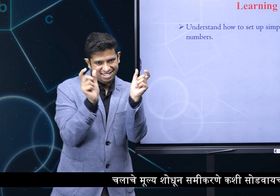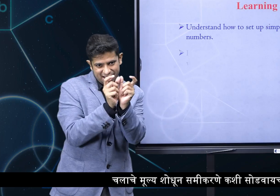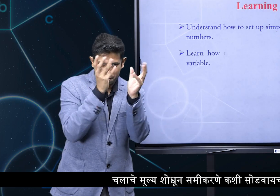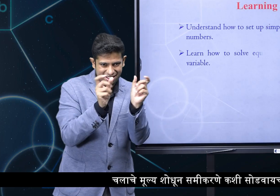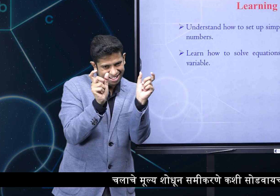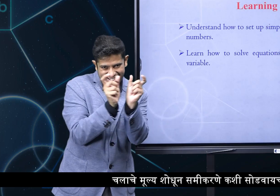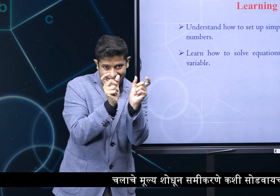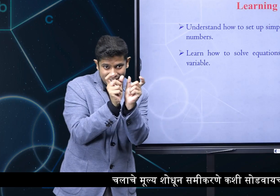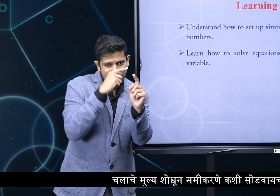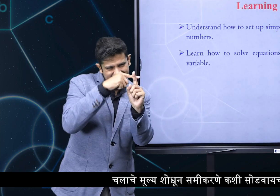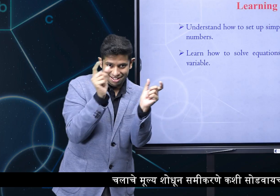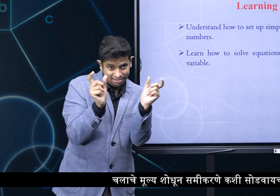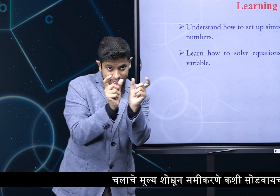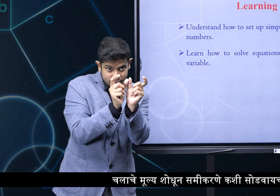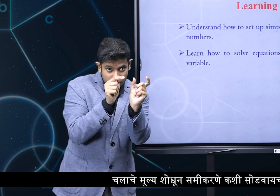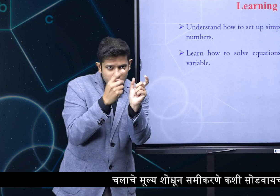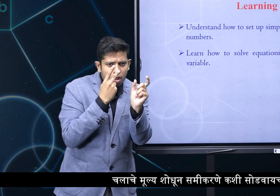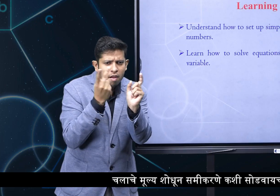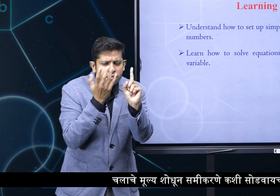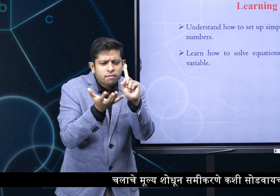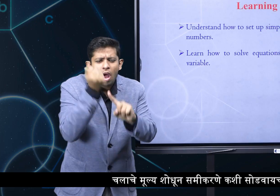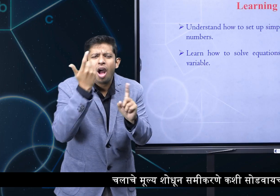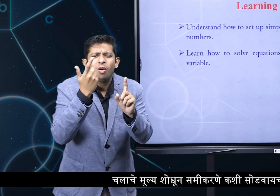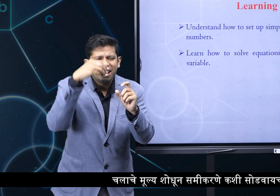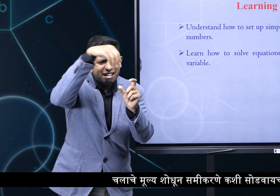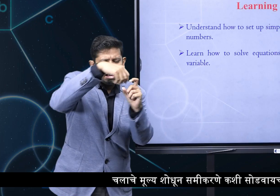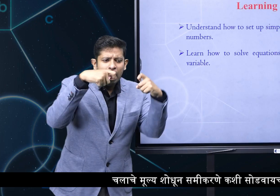चलाचे मूल्य शोधून समीकरणे कशी सोडवायची हेही शिका.